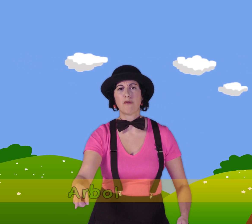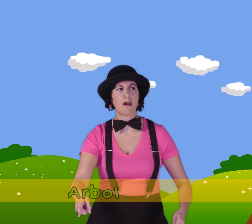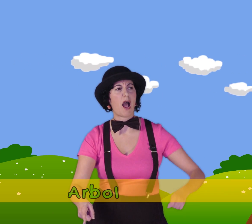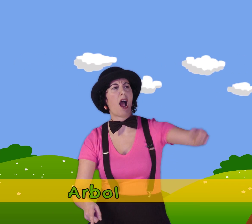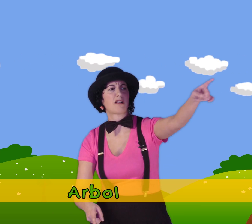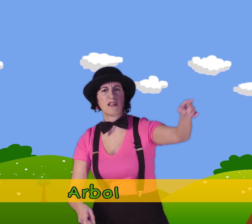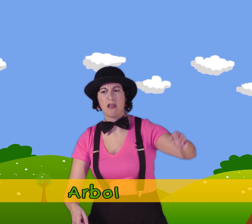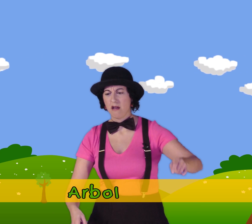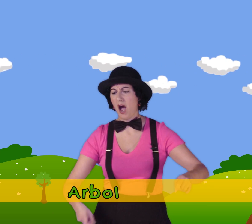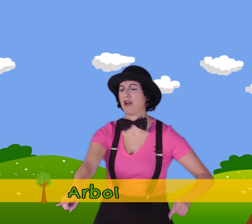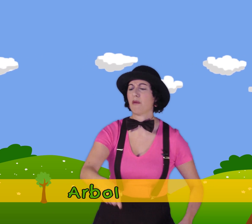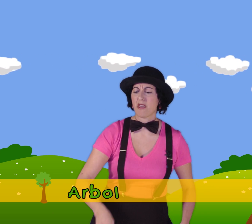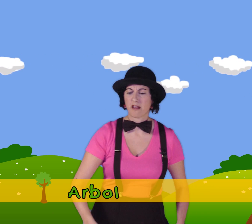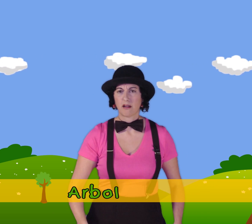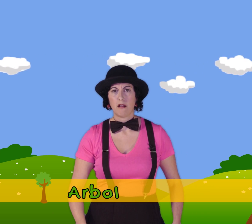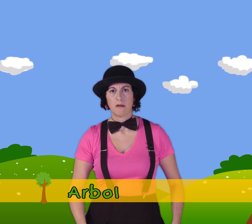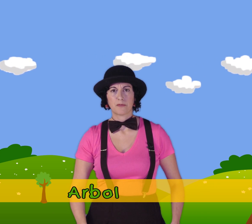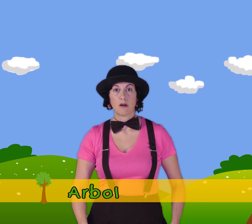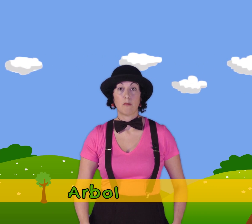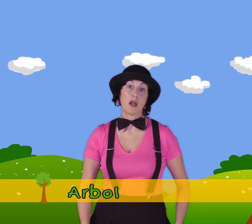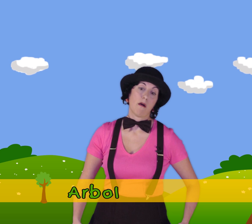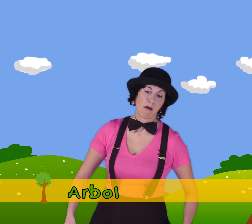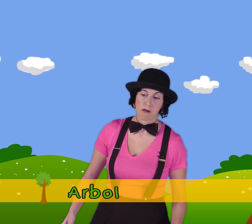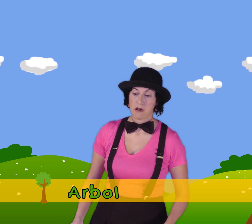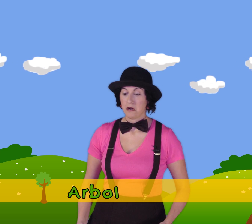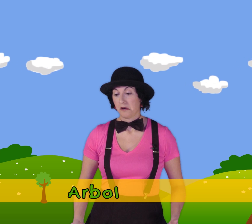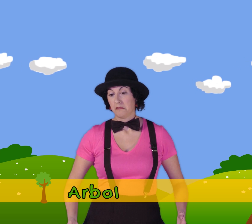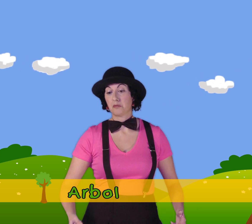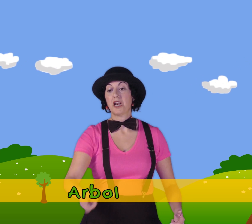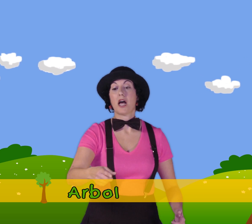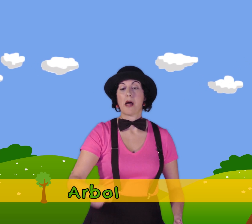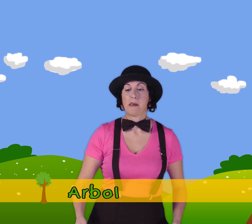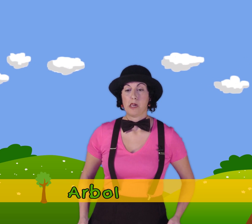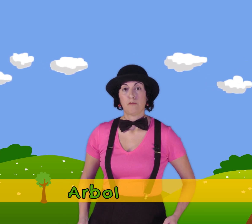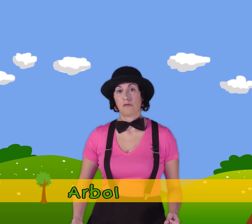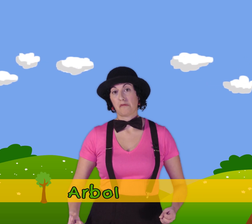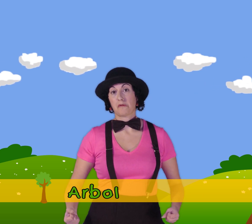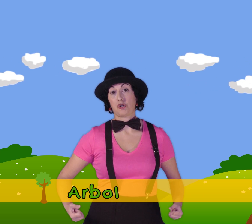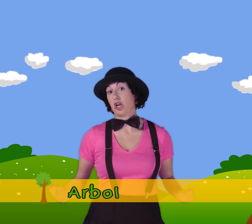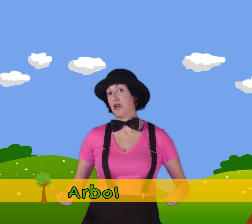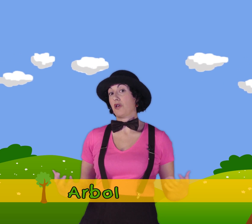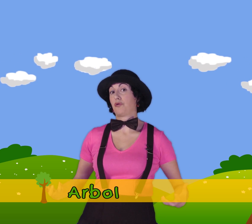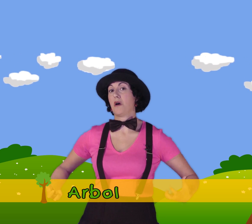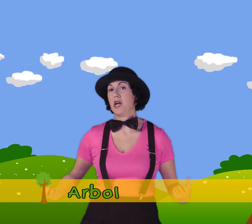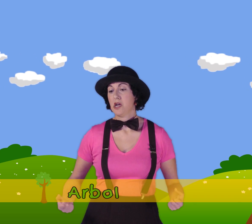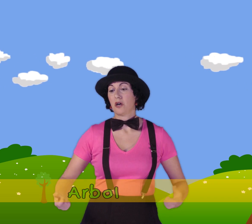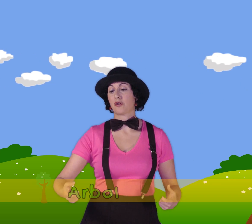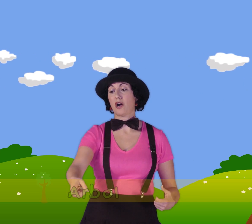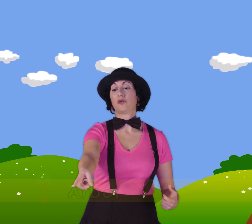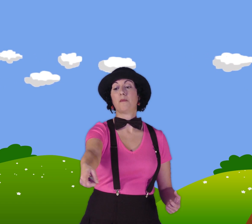árbol hasta allí, a ver si puedes. Bueno, mira, si quieres me ayudas tú, coge tú por